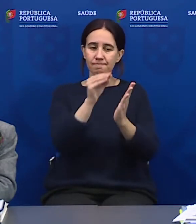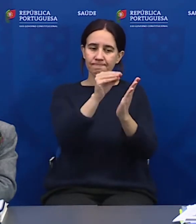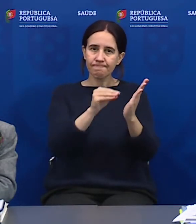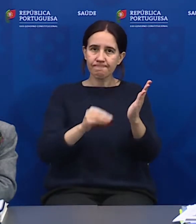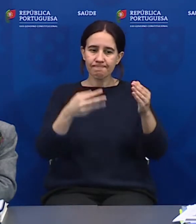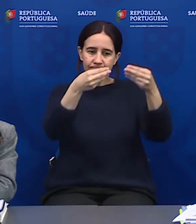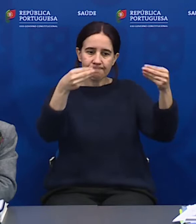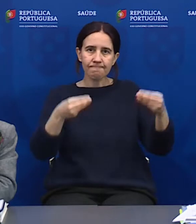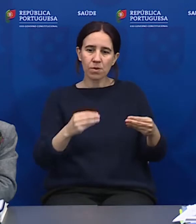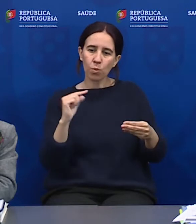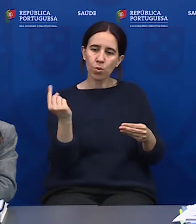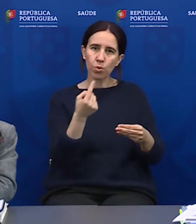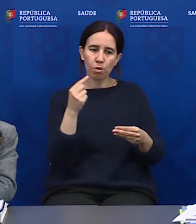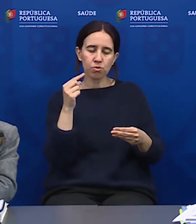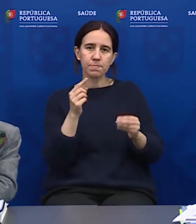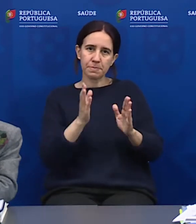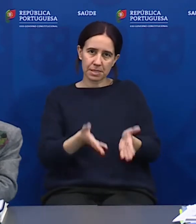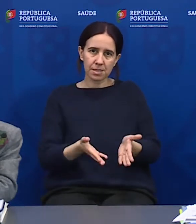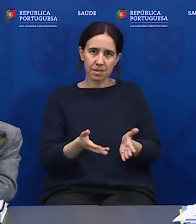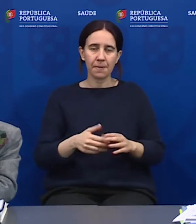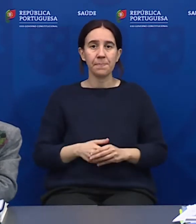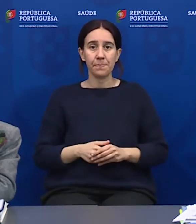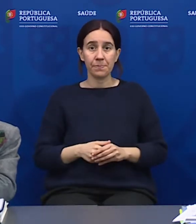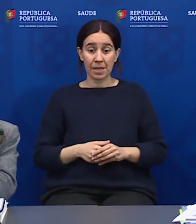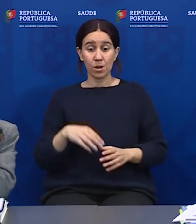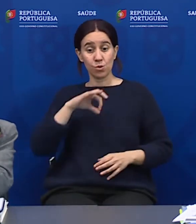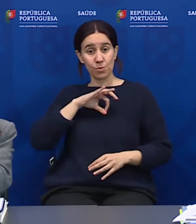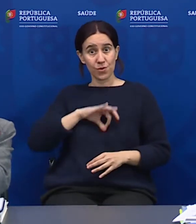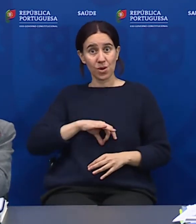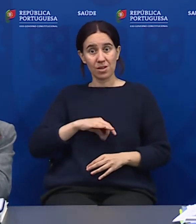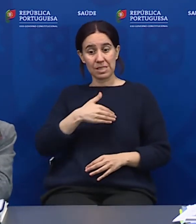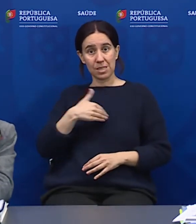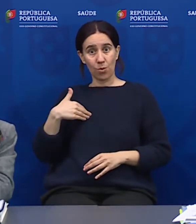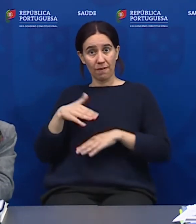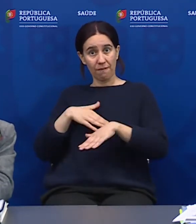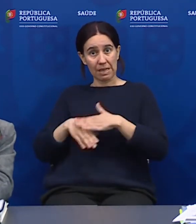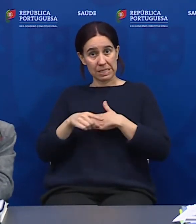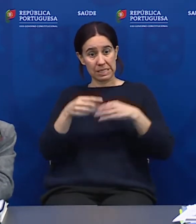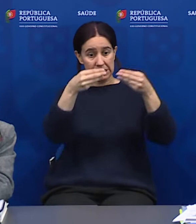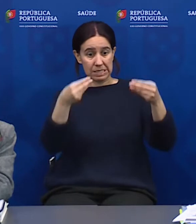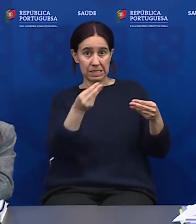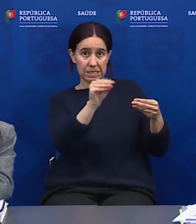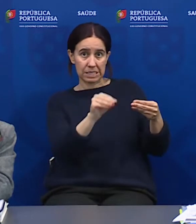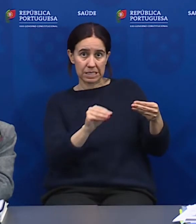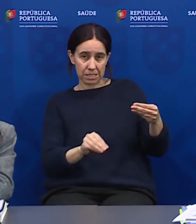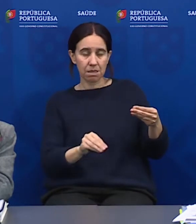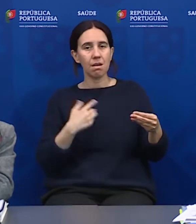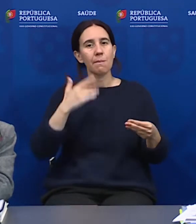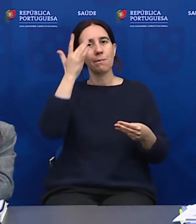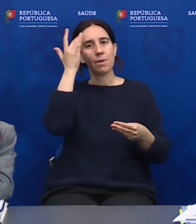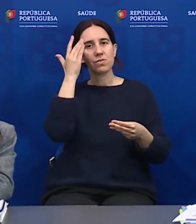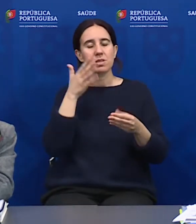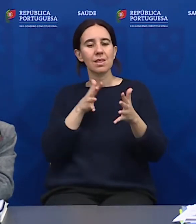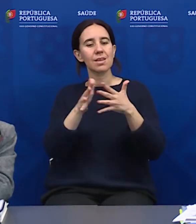prática observada por todos. Esse gesto dos profissionais de saúde facilitará a transparência